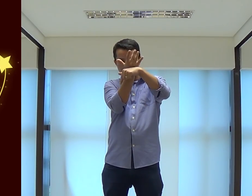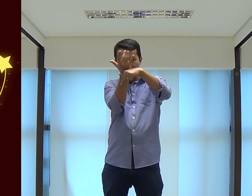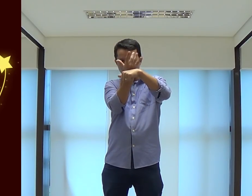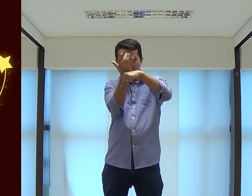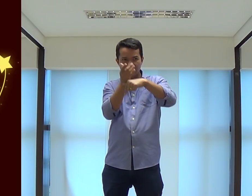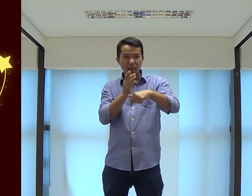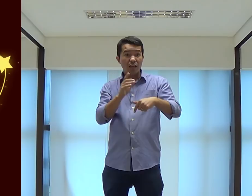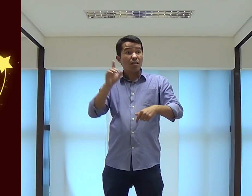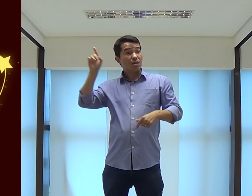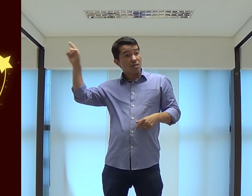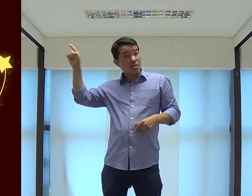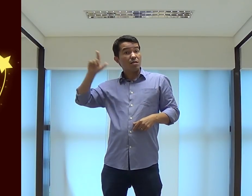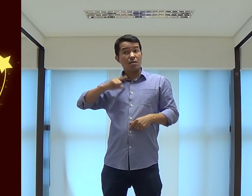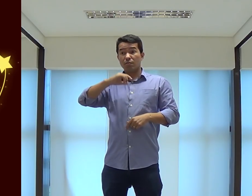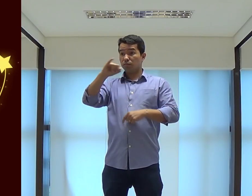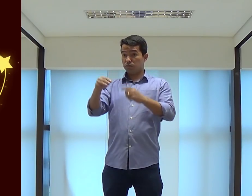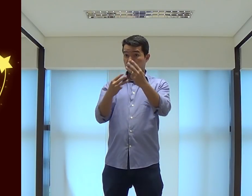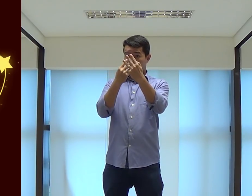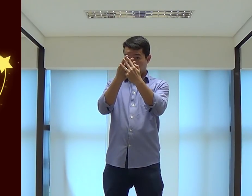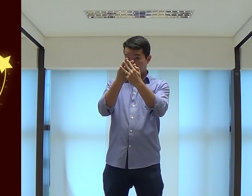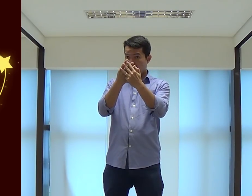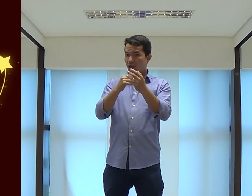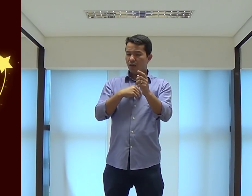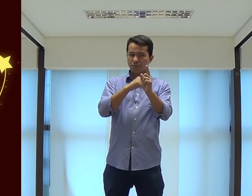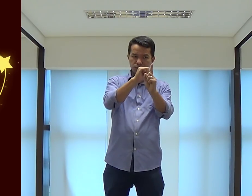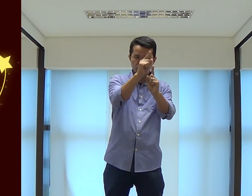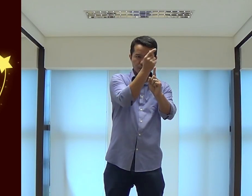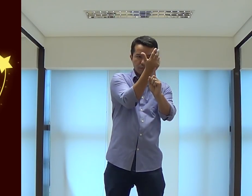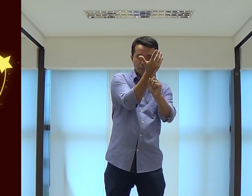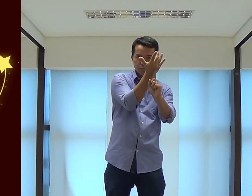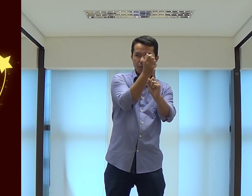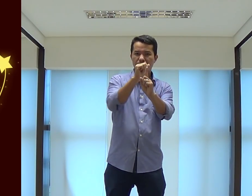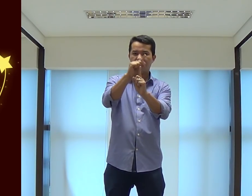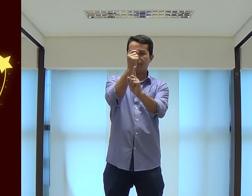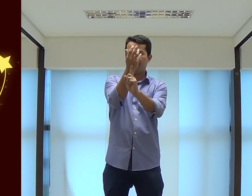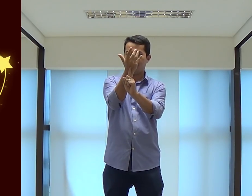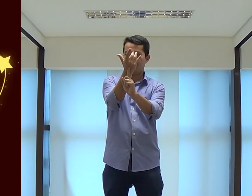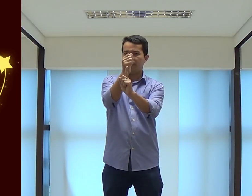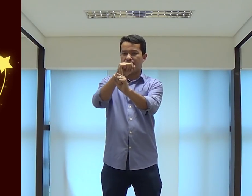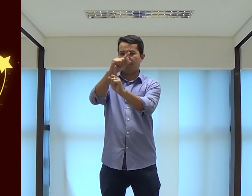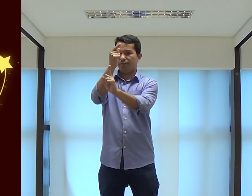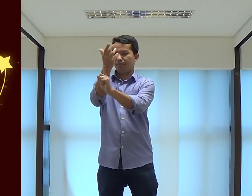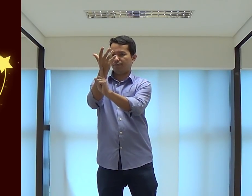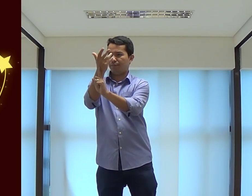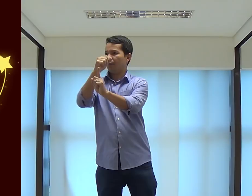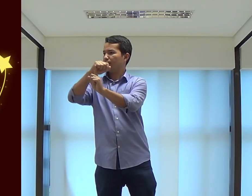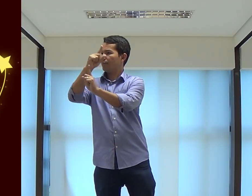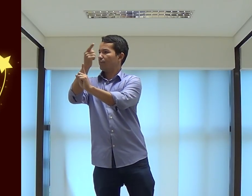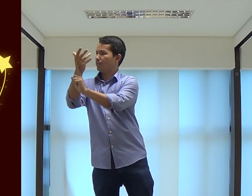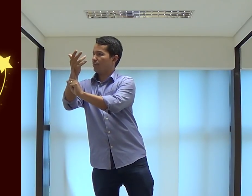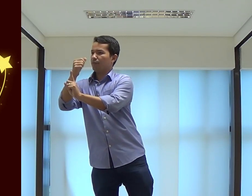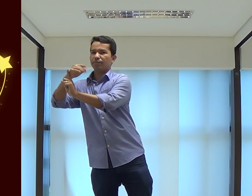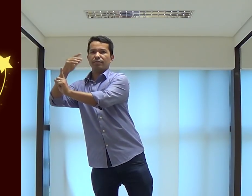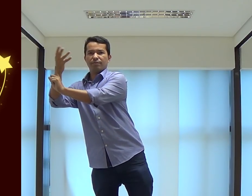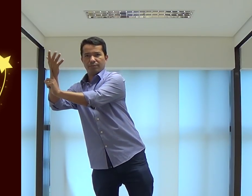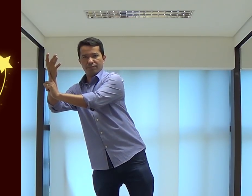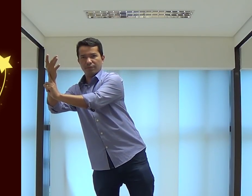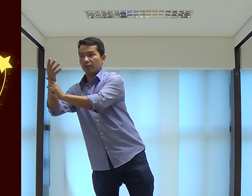Então, tinha lá as sete, né? Então, os judeus, eles acendiam lá essas sete luzes,